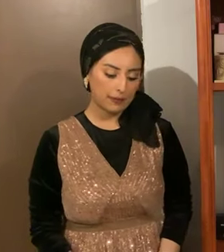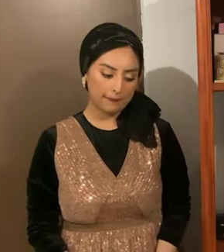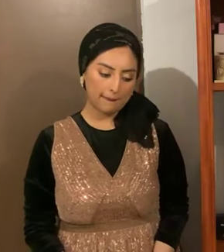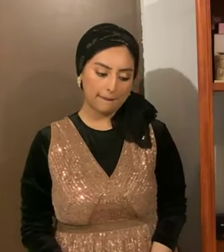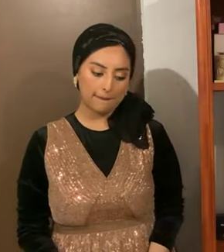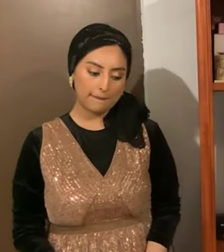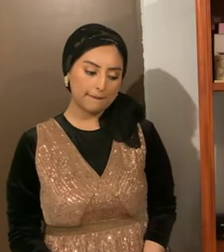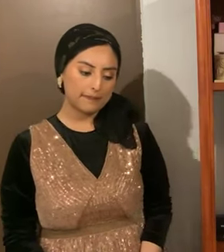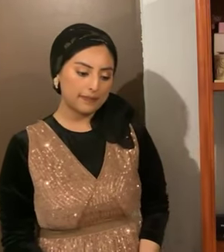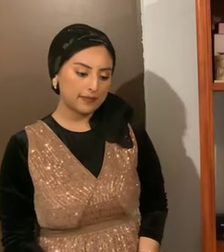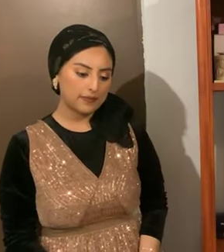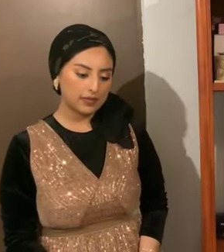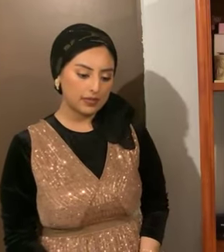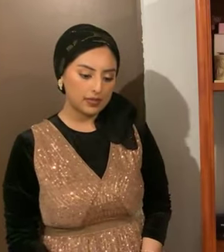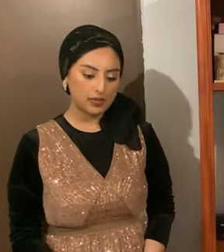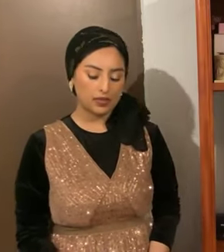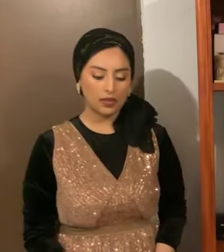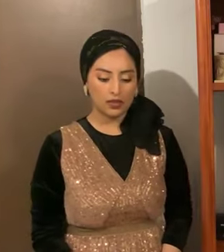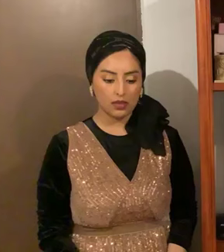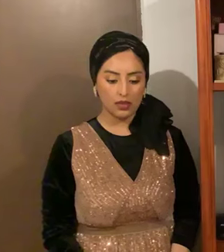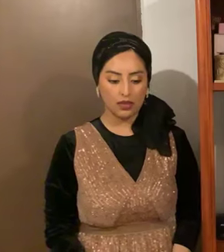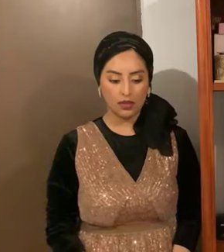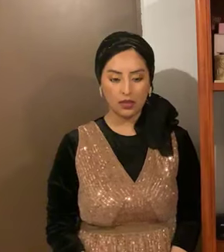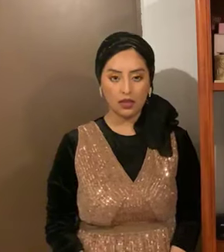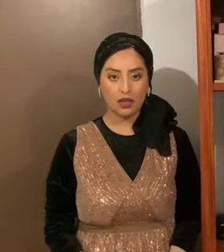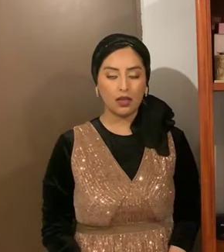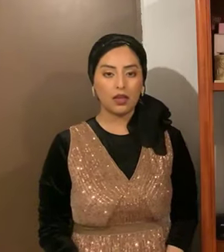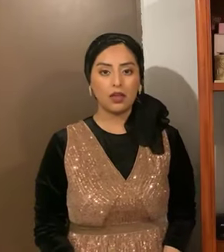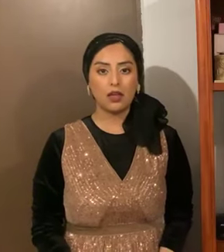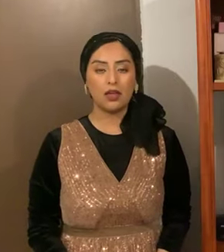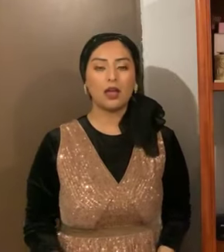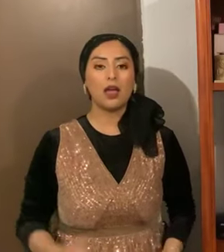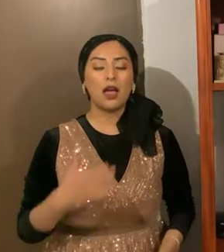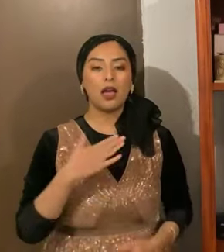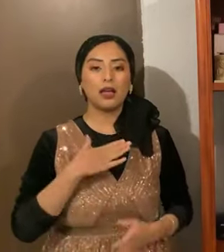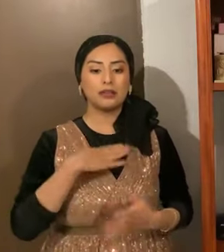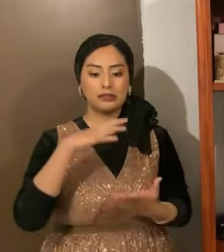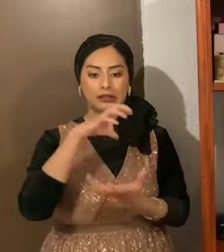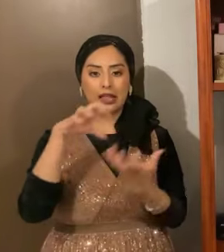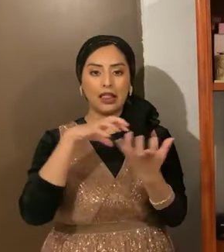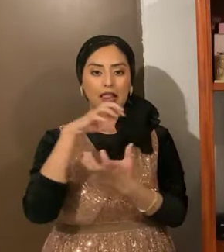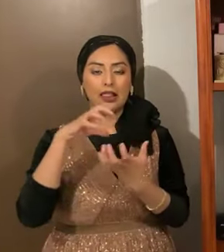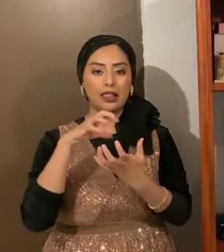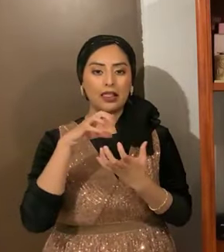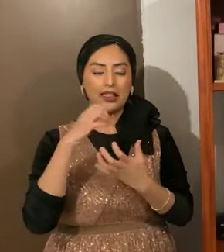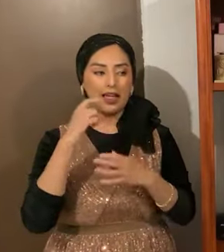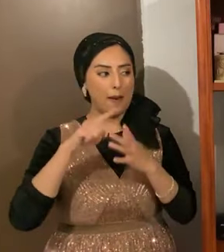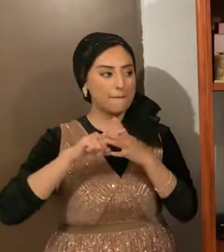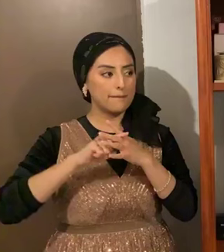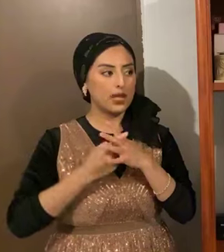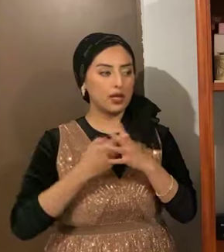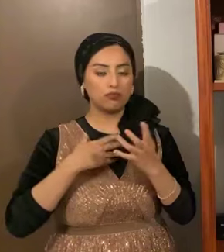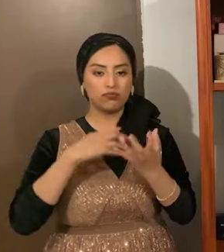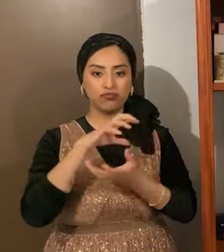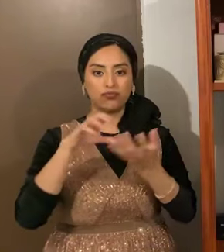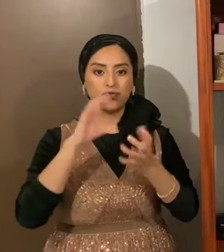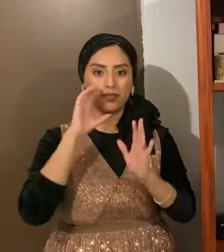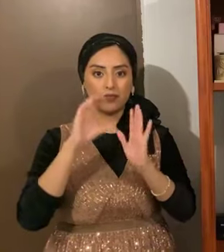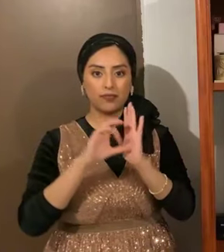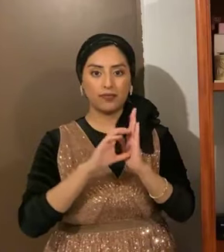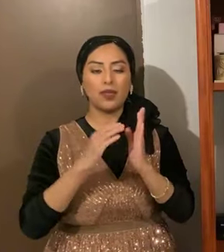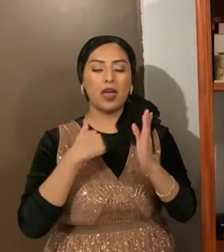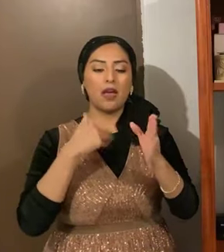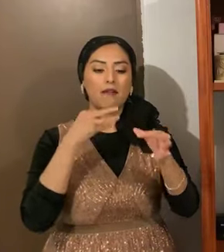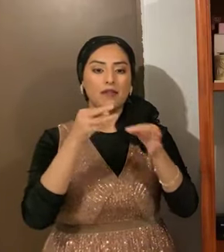porque estuve diciendo cosas que no son correctas, en el sentido no de pecado, pues, pero